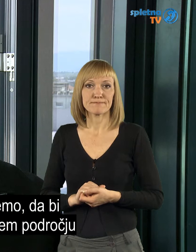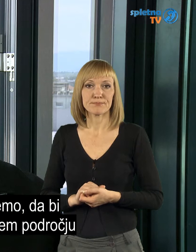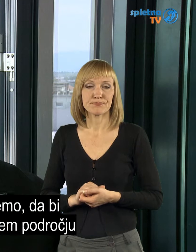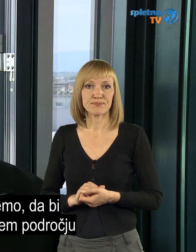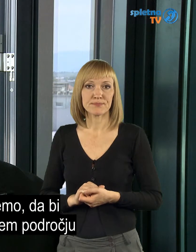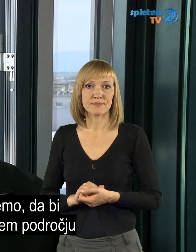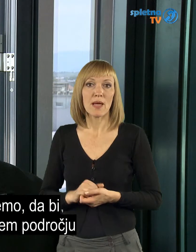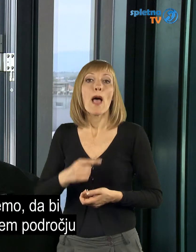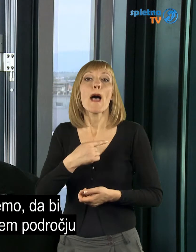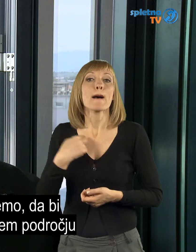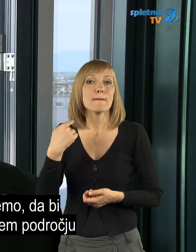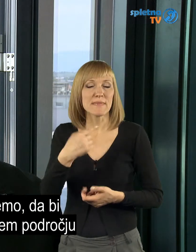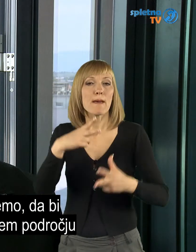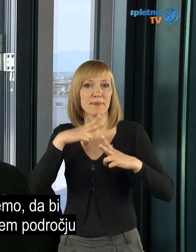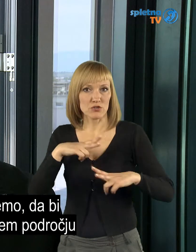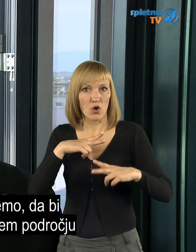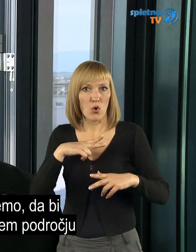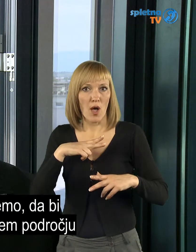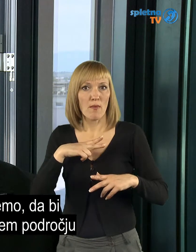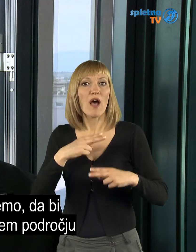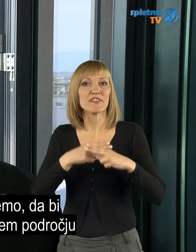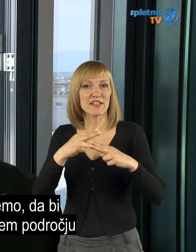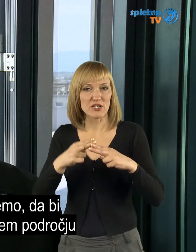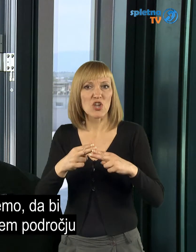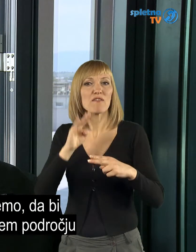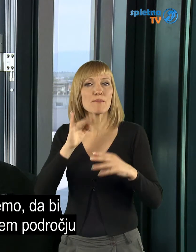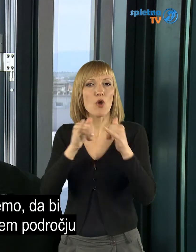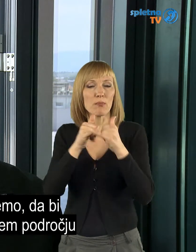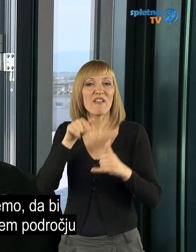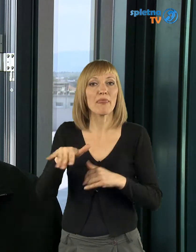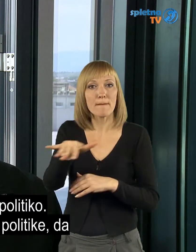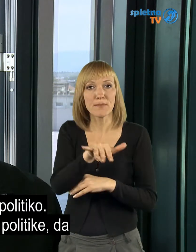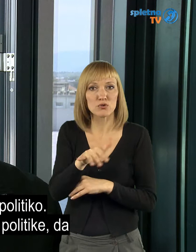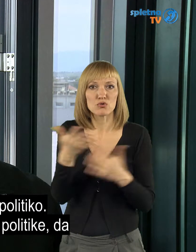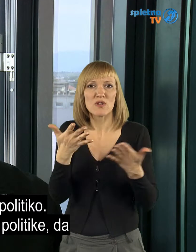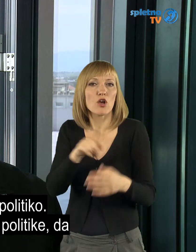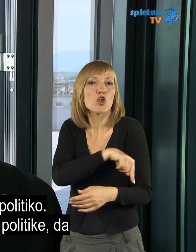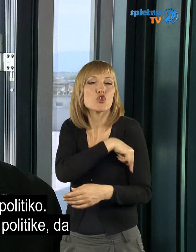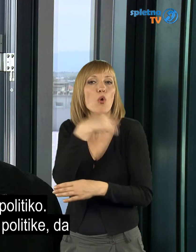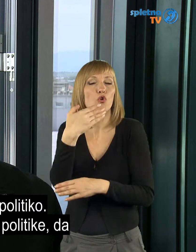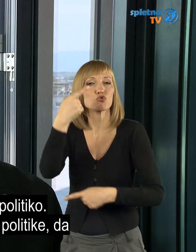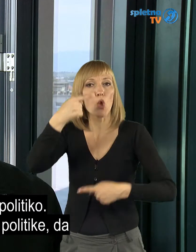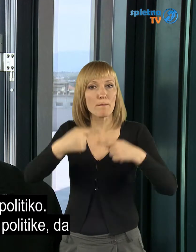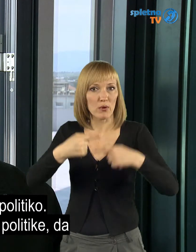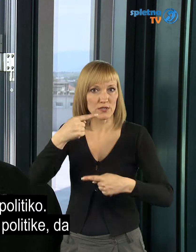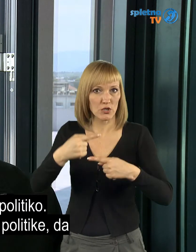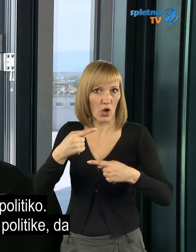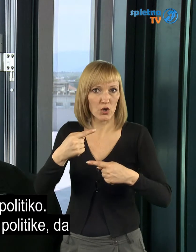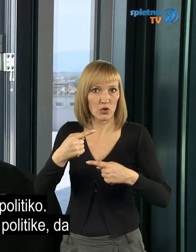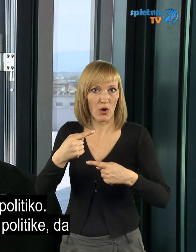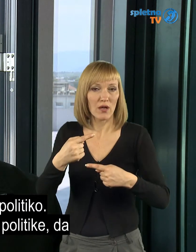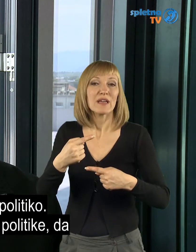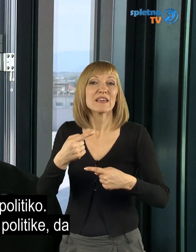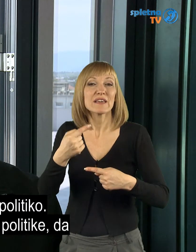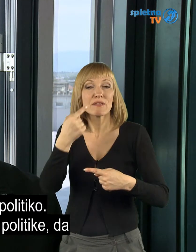Predvsem pričakujem, da bi država oblikovala na tem področju neko dolgoročno politiko